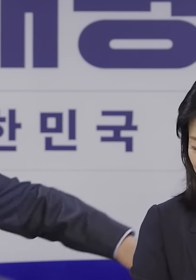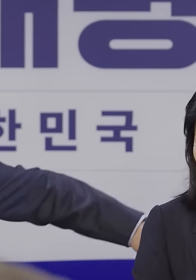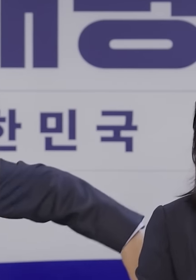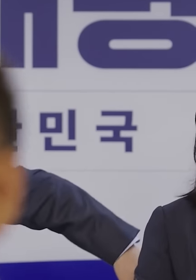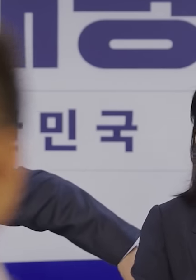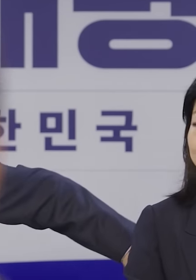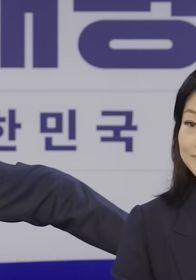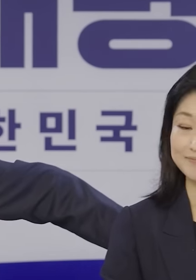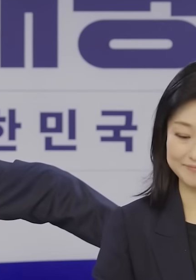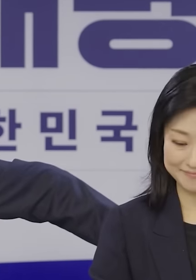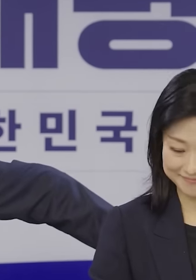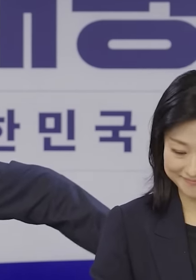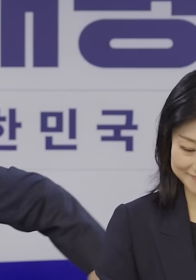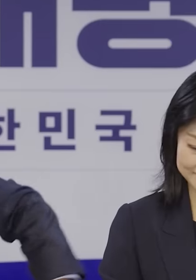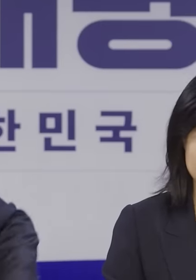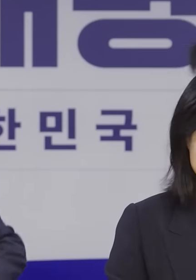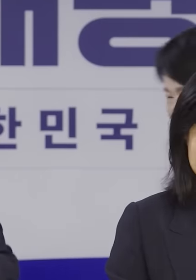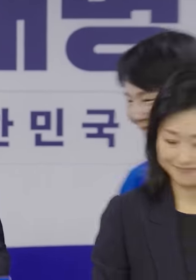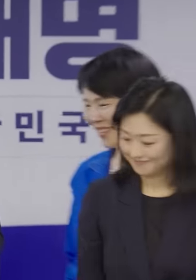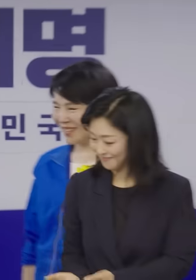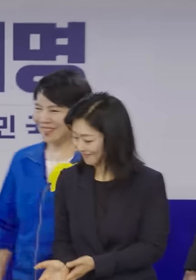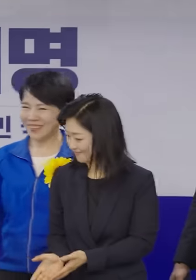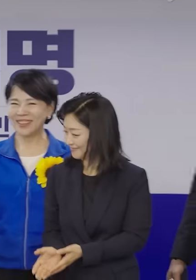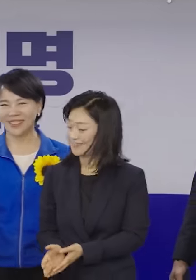네. 이쪽으로 가까이 오세요.